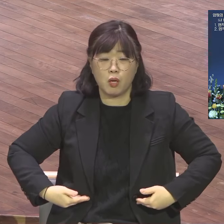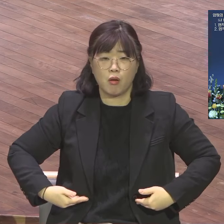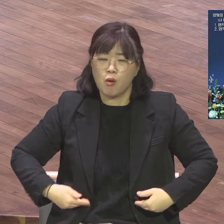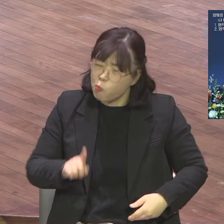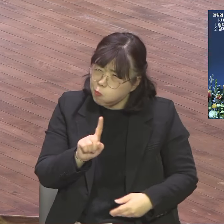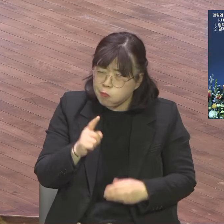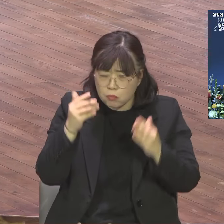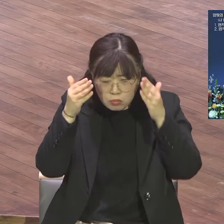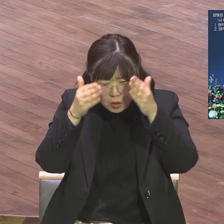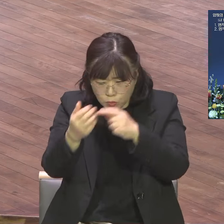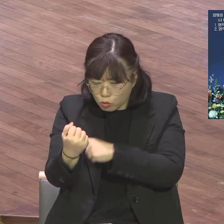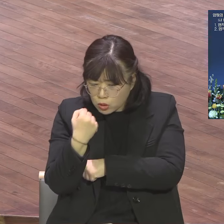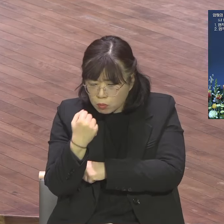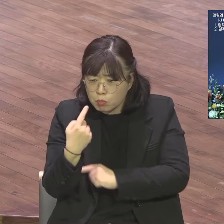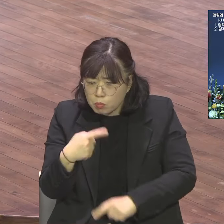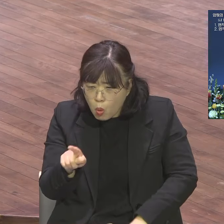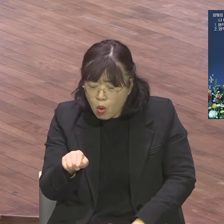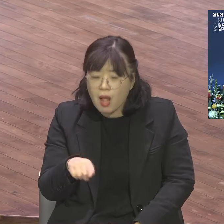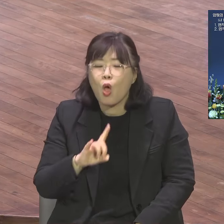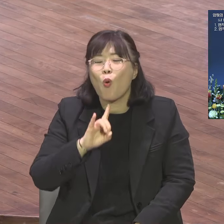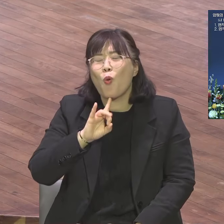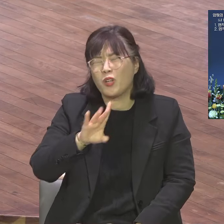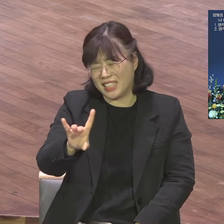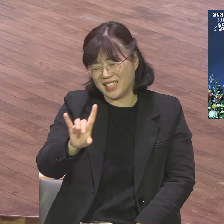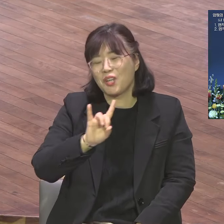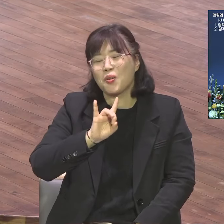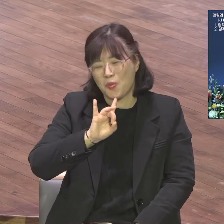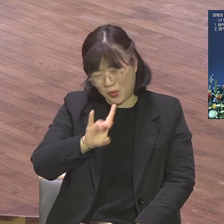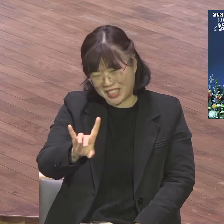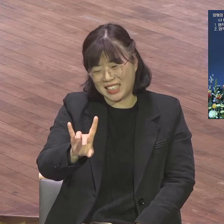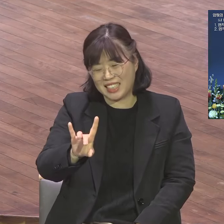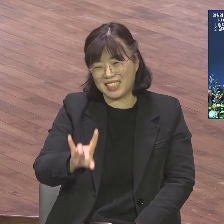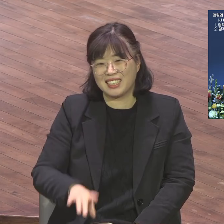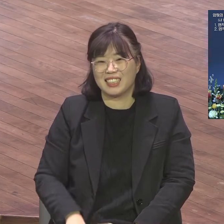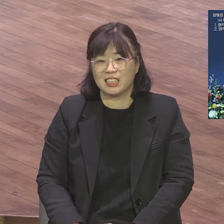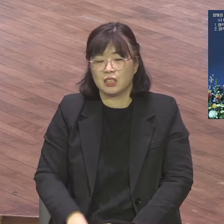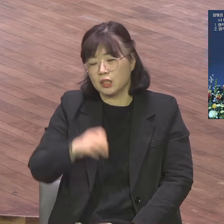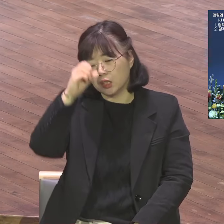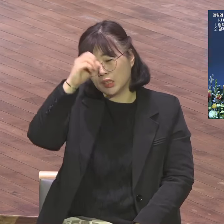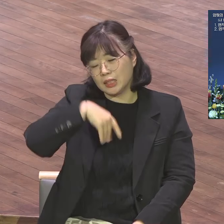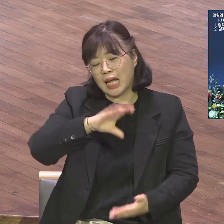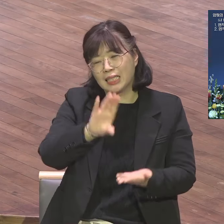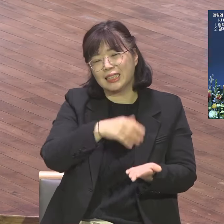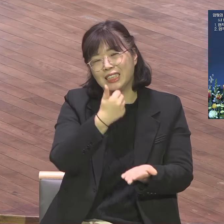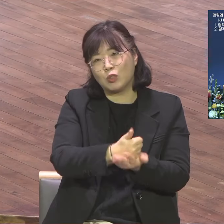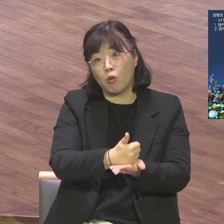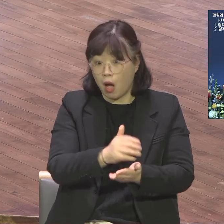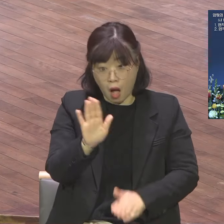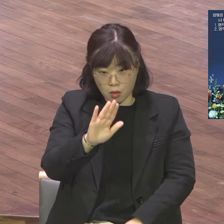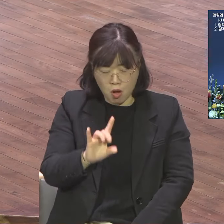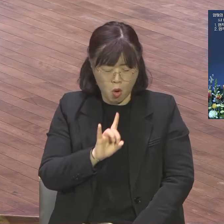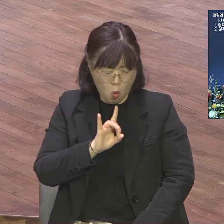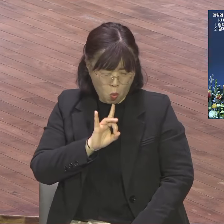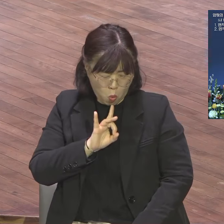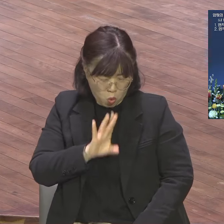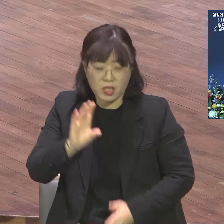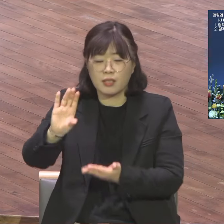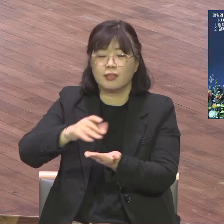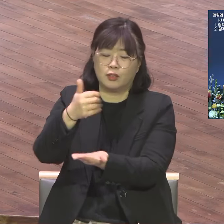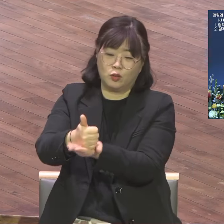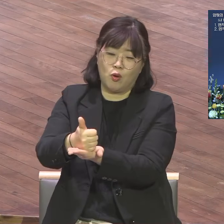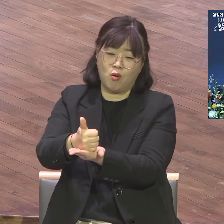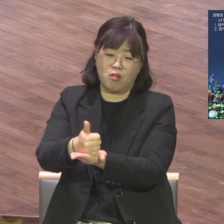무슨 말입니까? 오직이 돼도 오직. 그냥 그리스도가 아니라 오직 그리스도. 그냥 예배